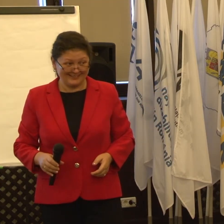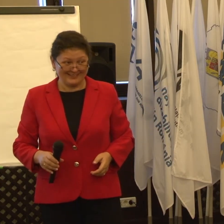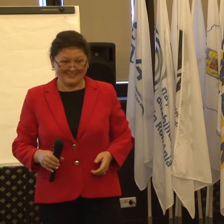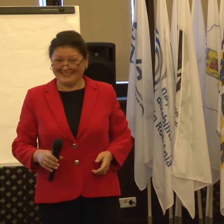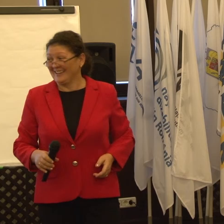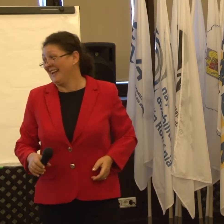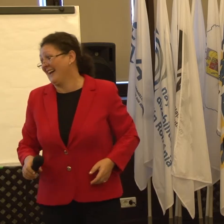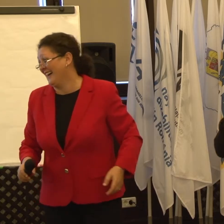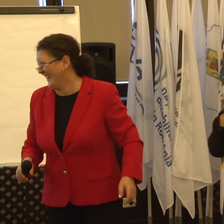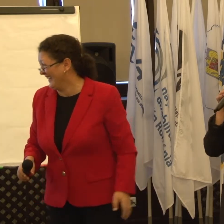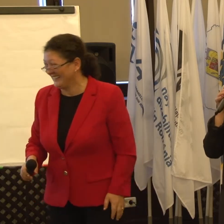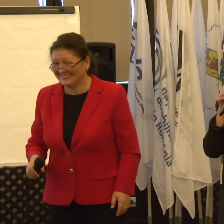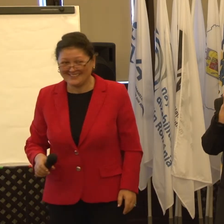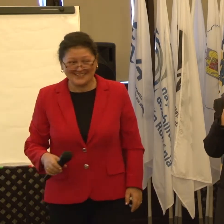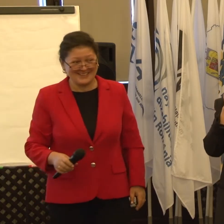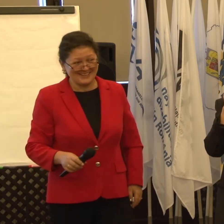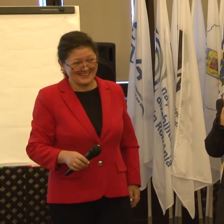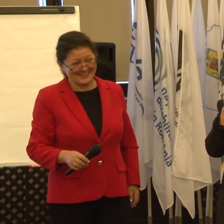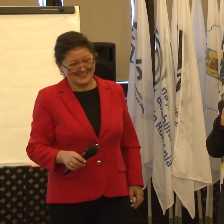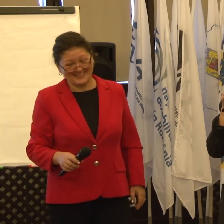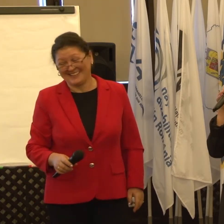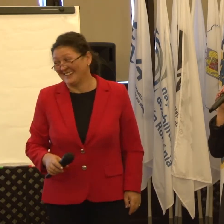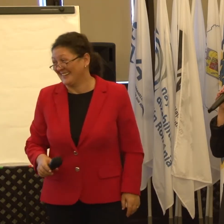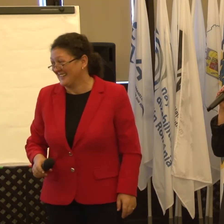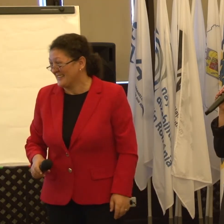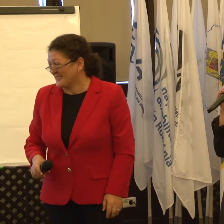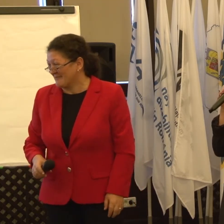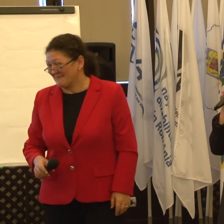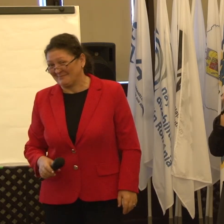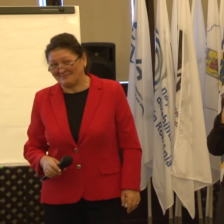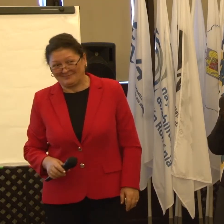de propunere, nu? Există această